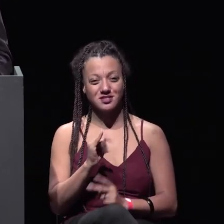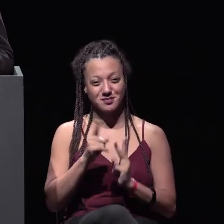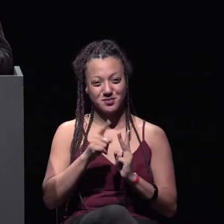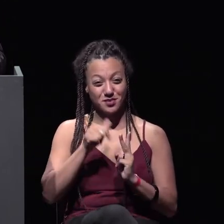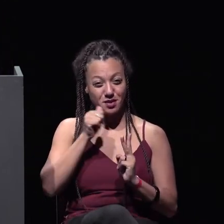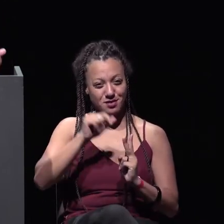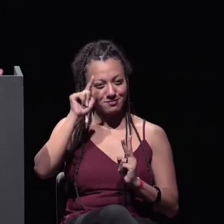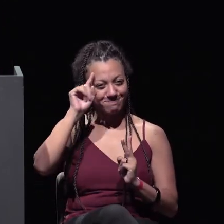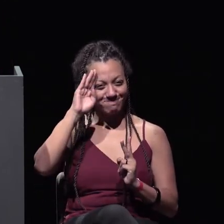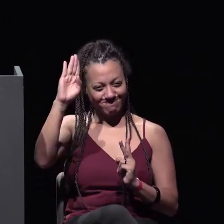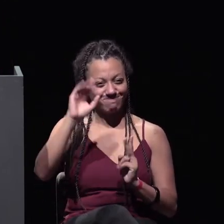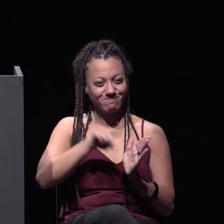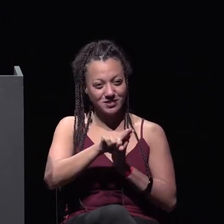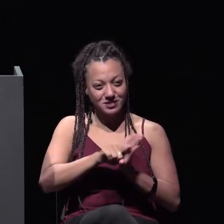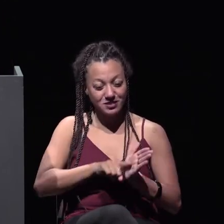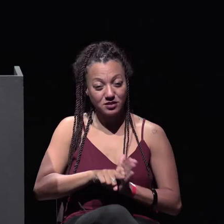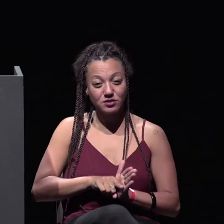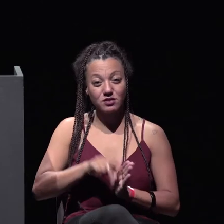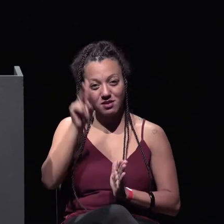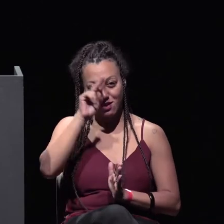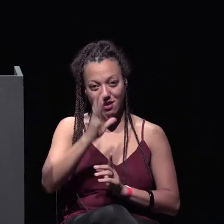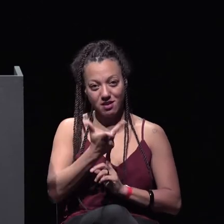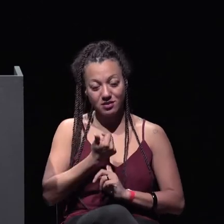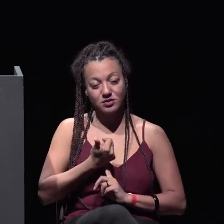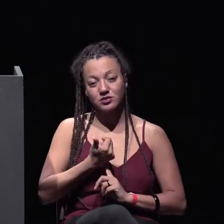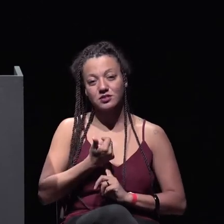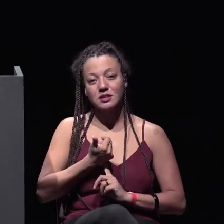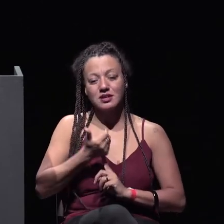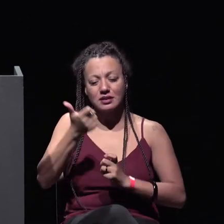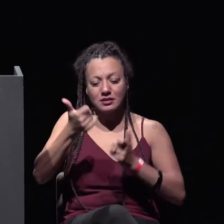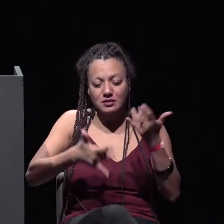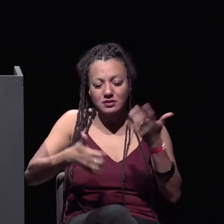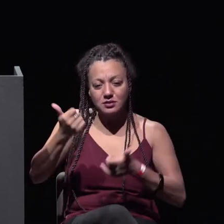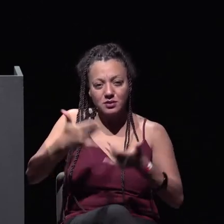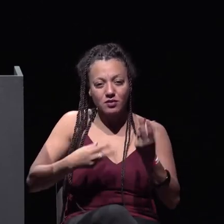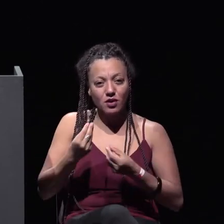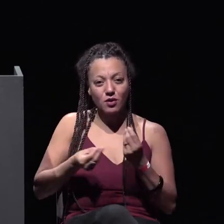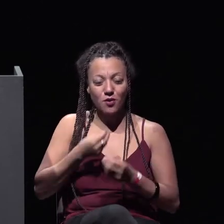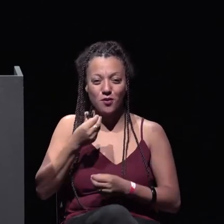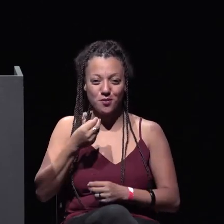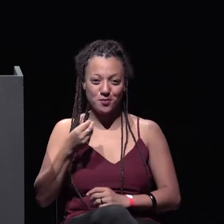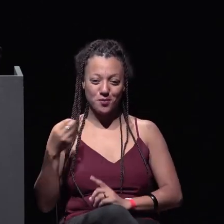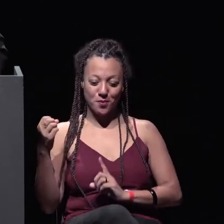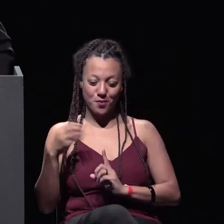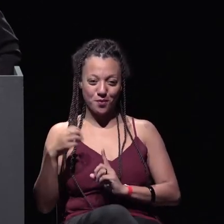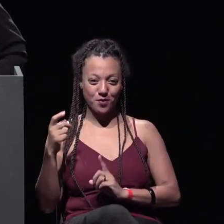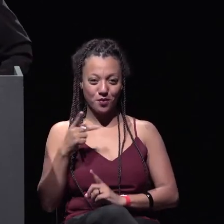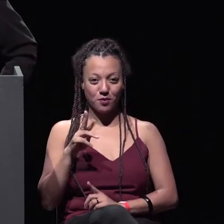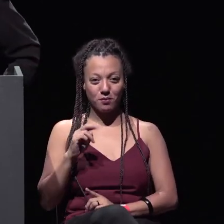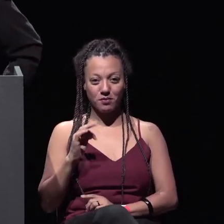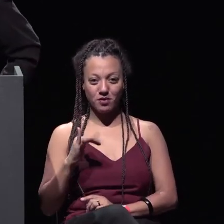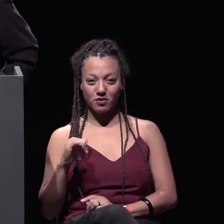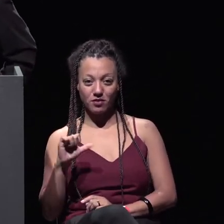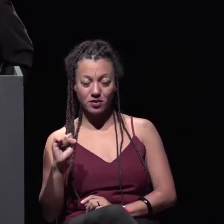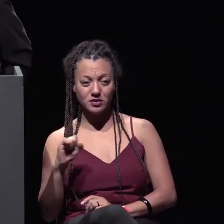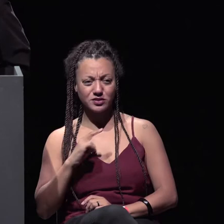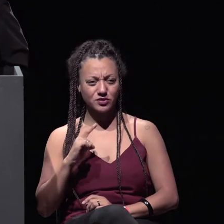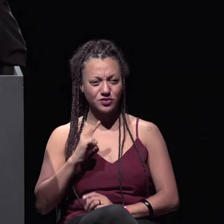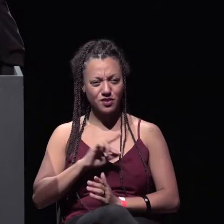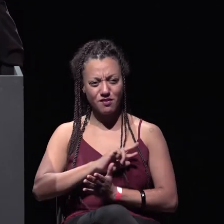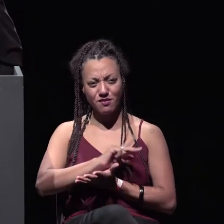uma pesquisadora que associava sobretudo a configuração dos profetas a uma série de representações de